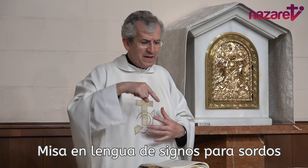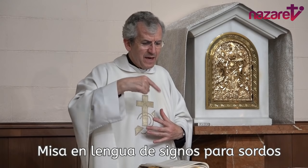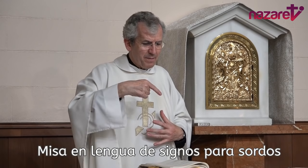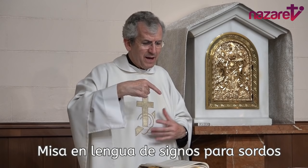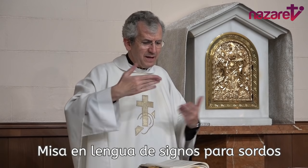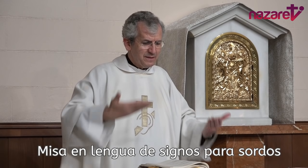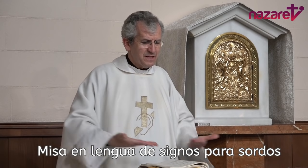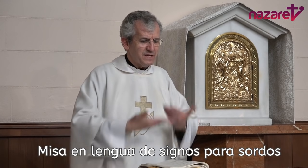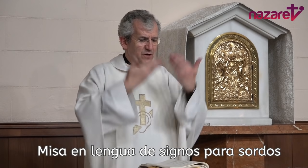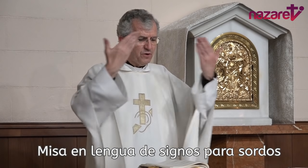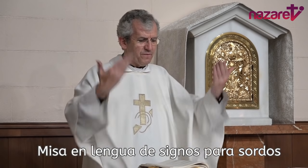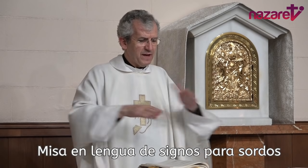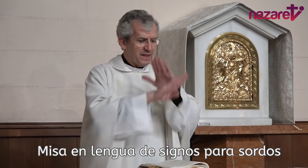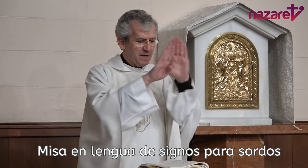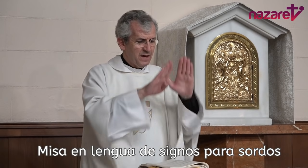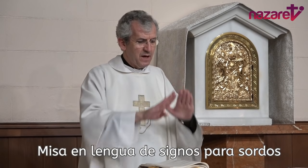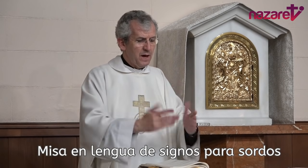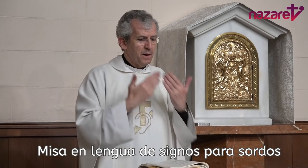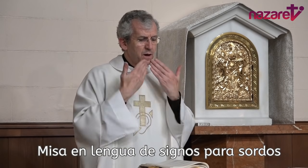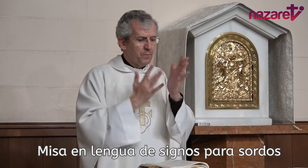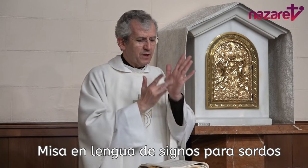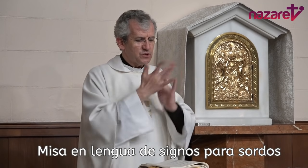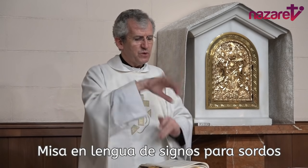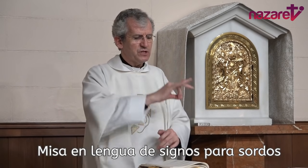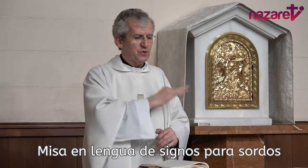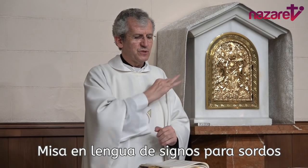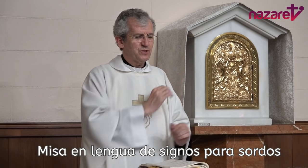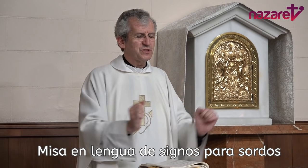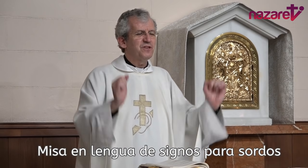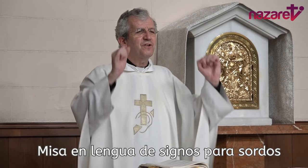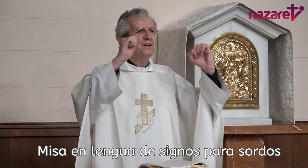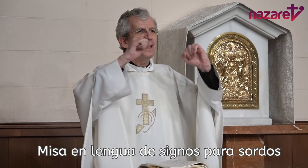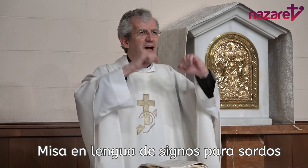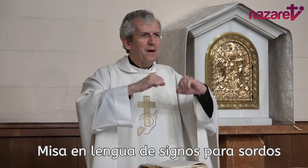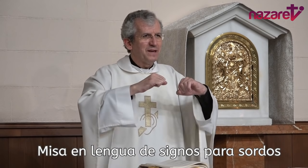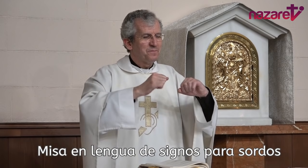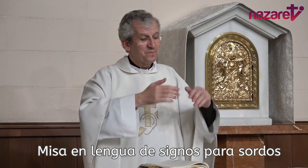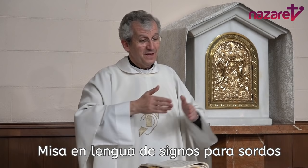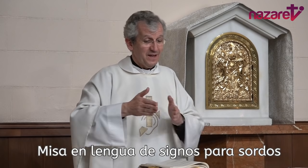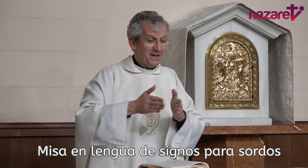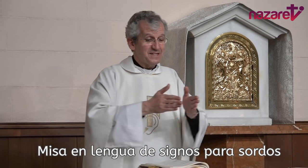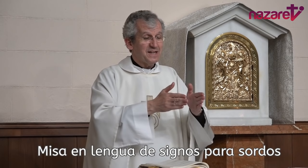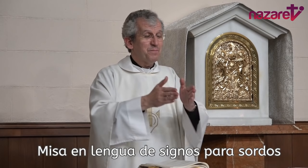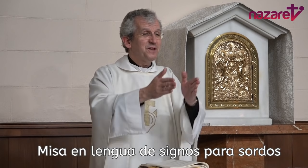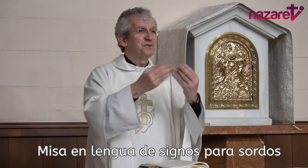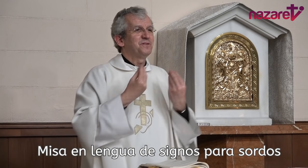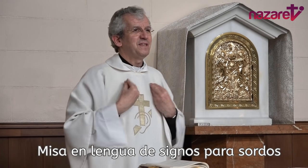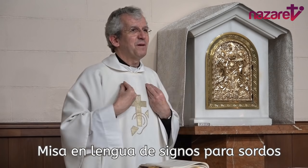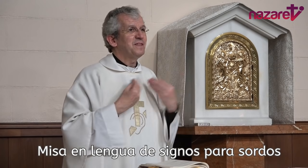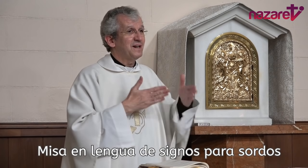que habrá de ser glorificada. Por Jesucristo nuestro Señor. Amén. En ese camino de la vida,